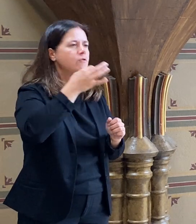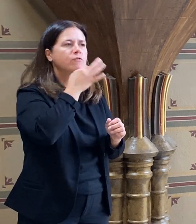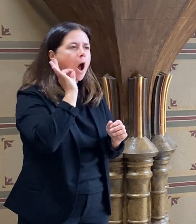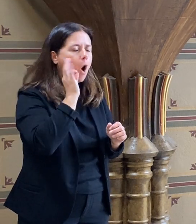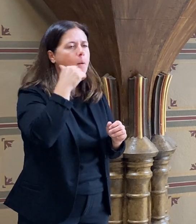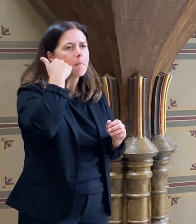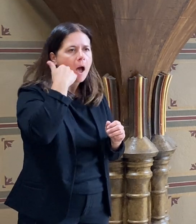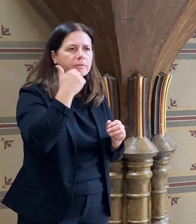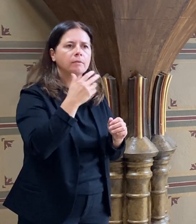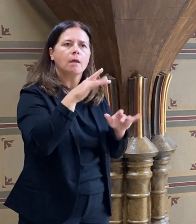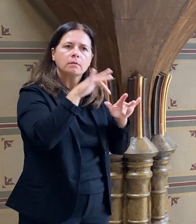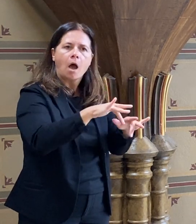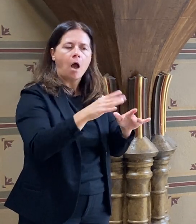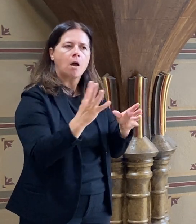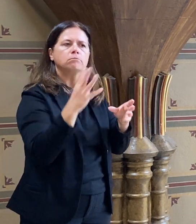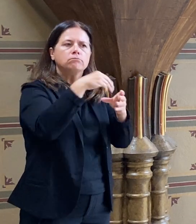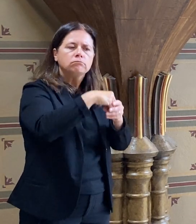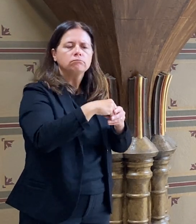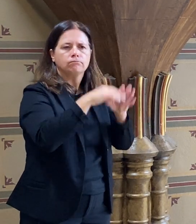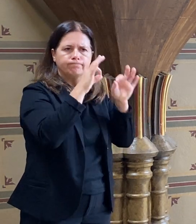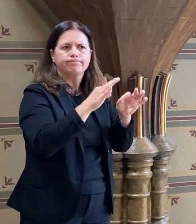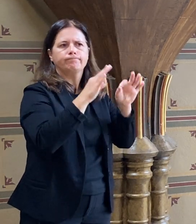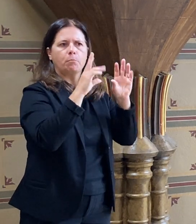seine feste Bedeutung hat.